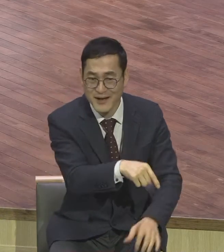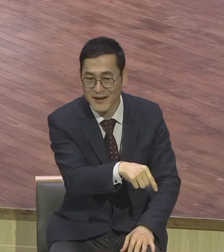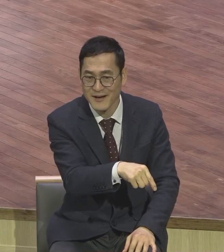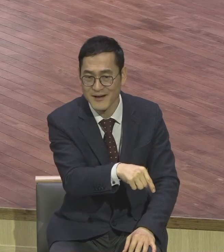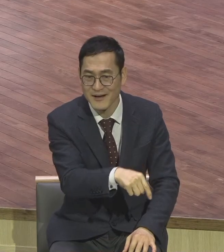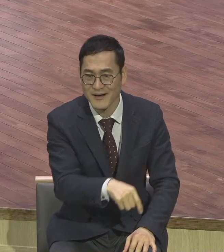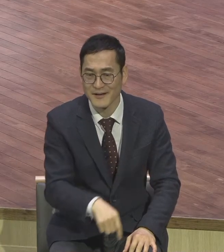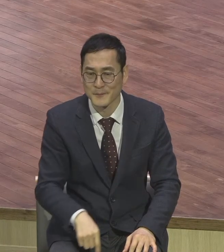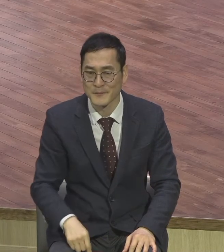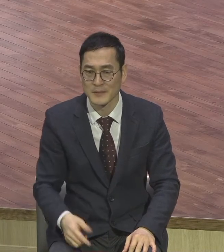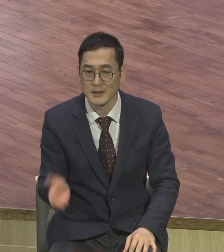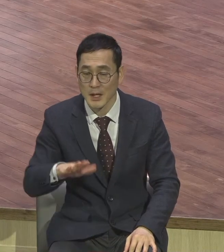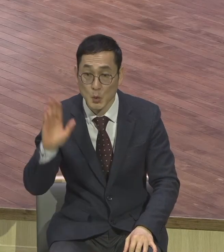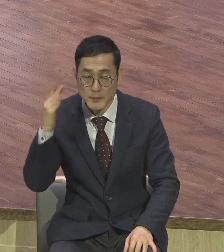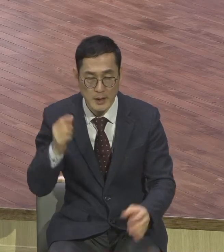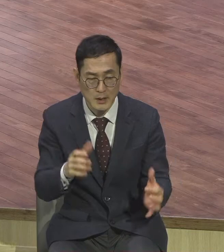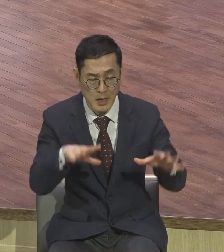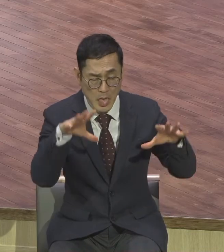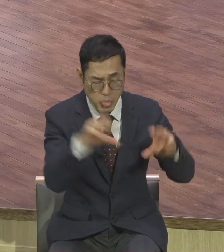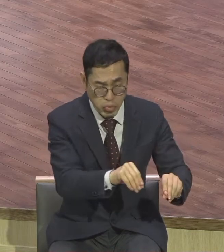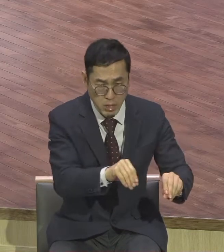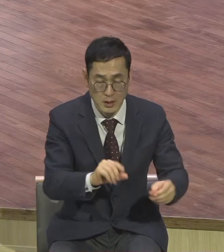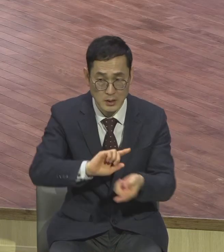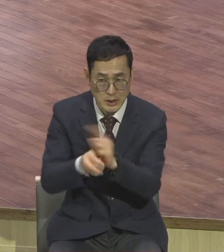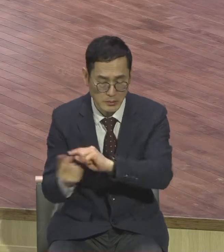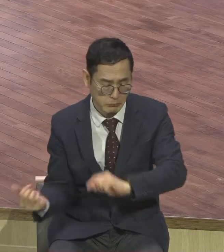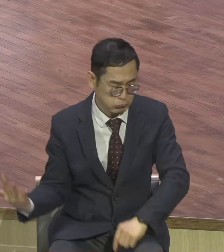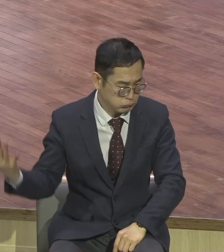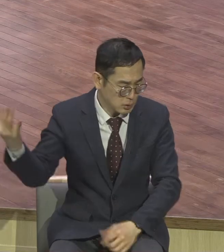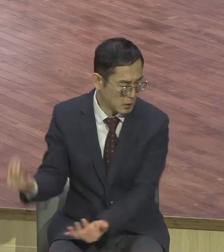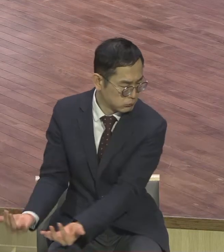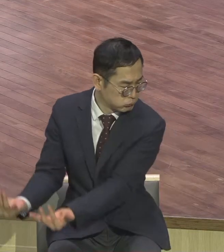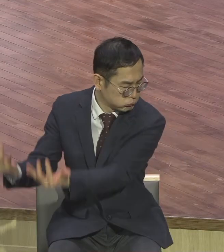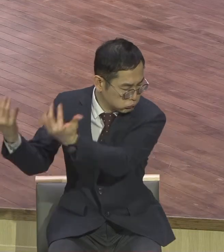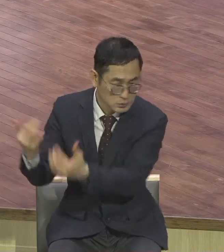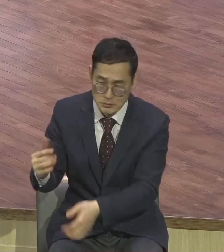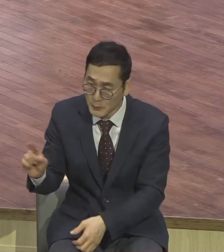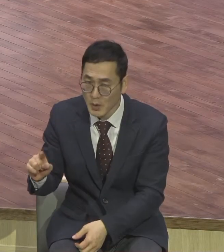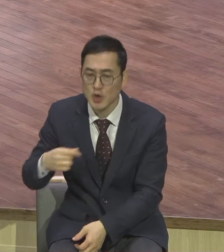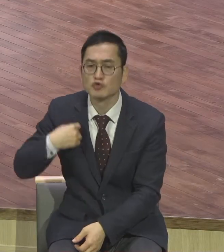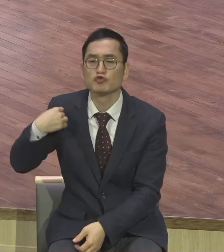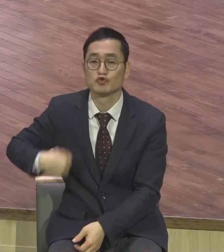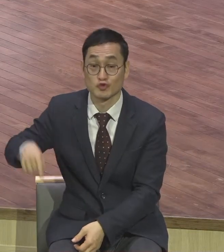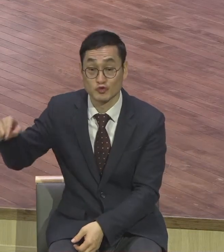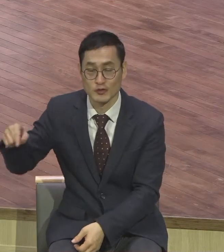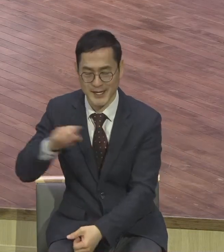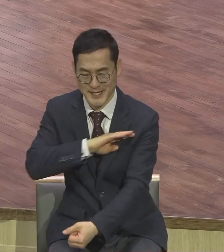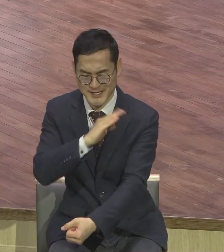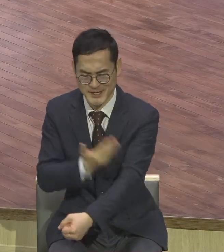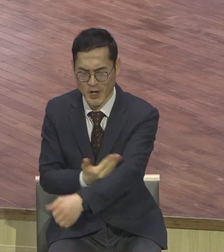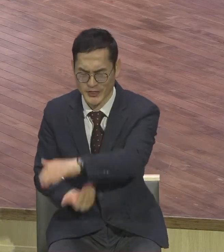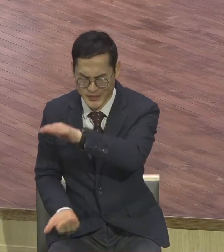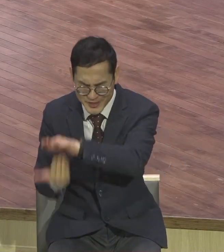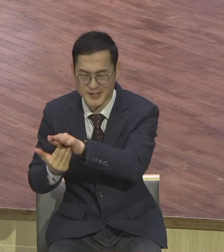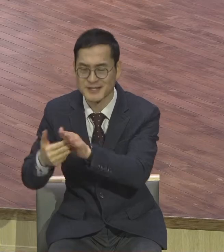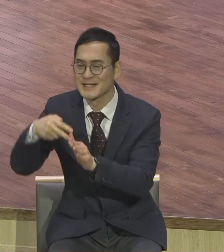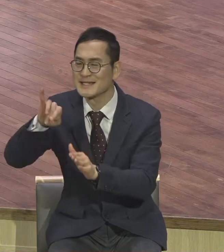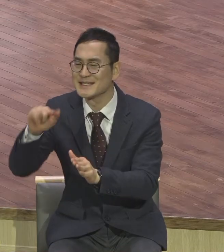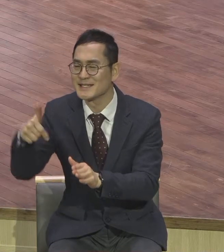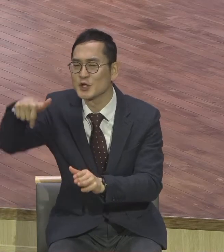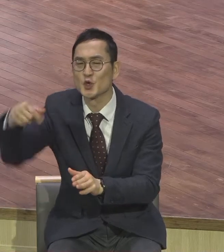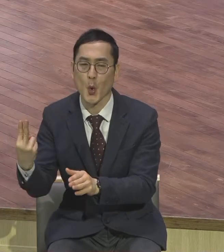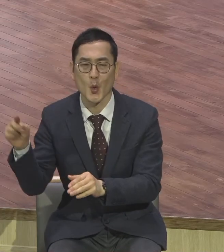전능신교라고 있어요. 전능신교가 교세를 한국에 와서 확장을 하고 있는데 이